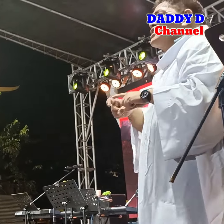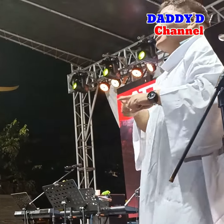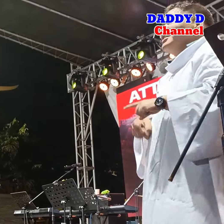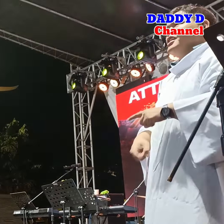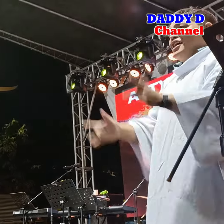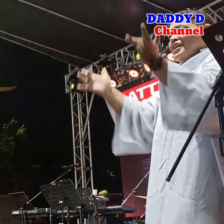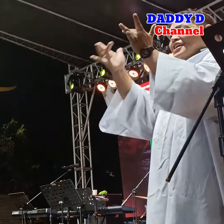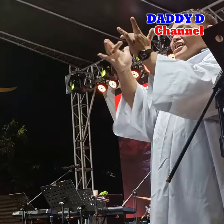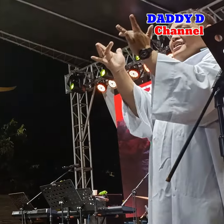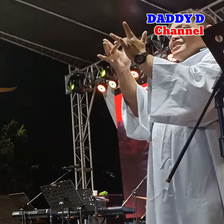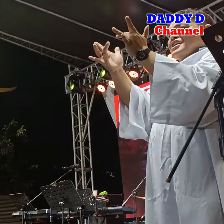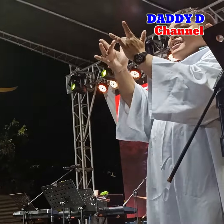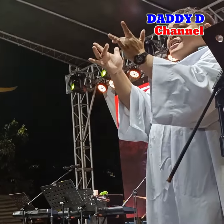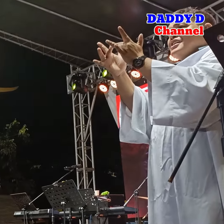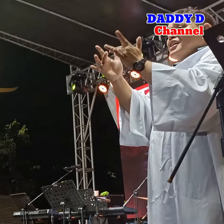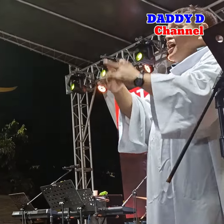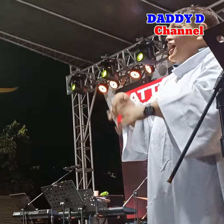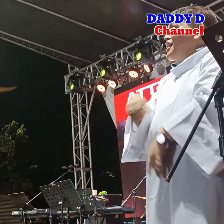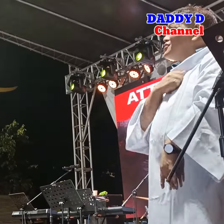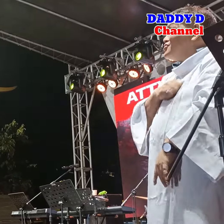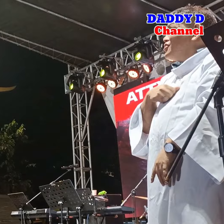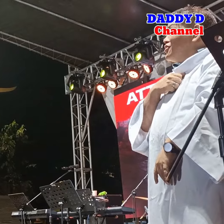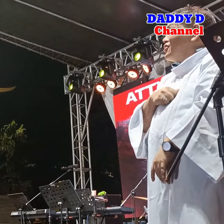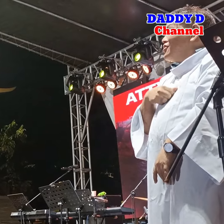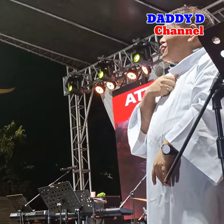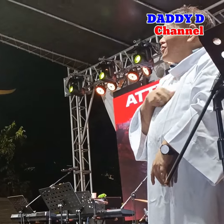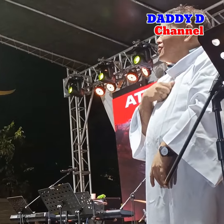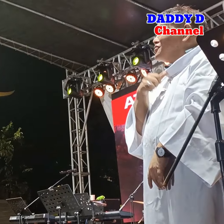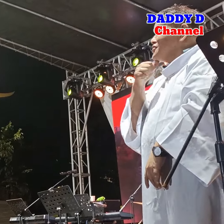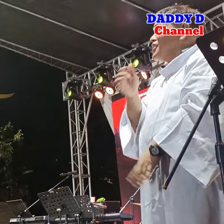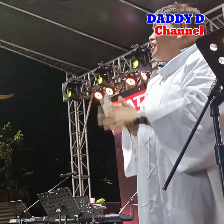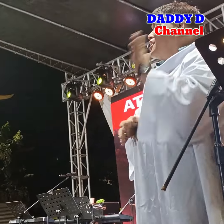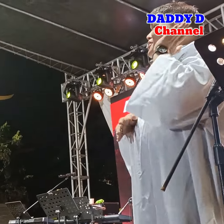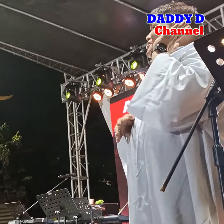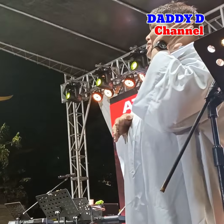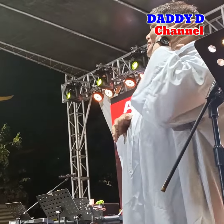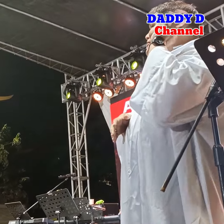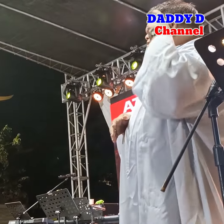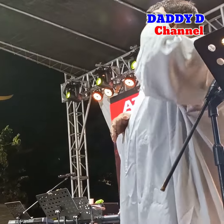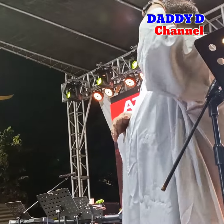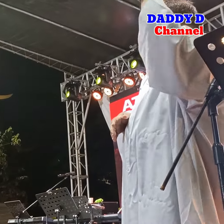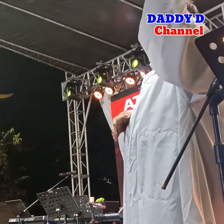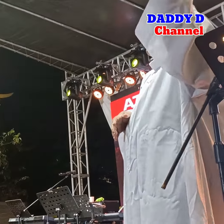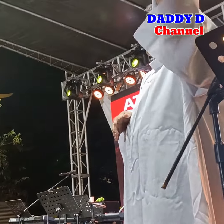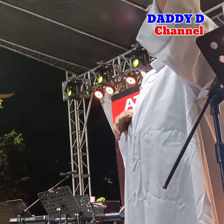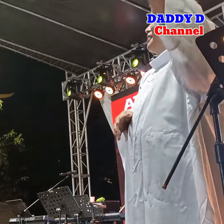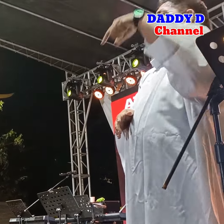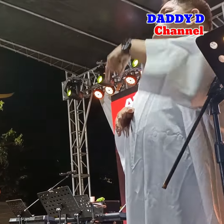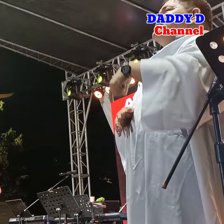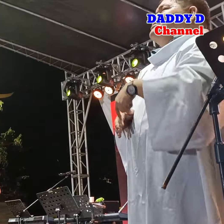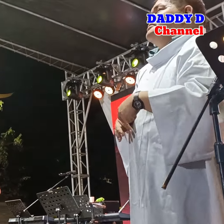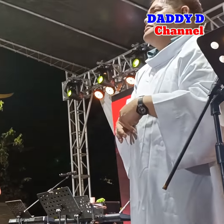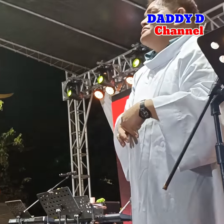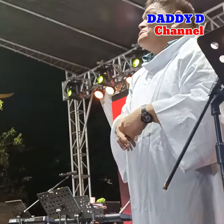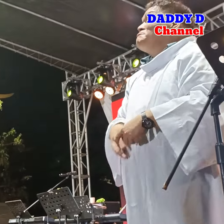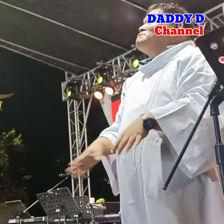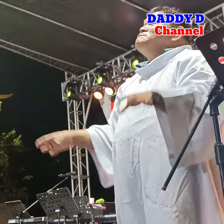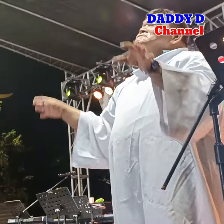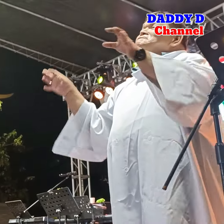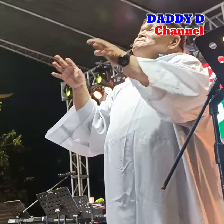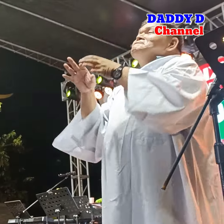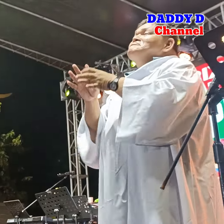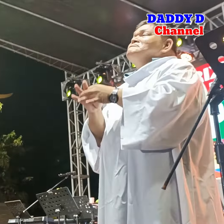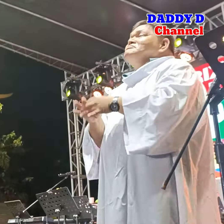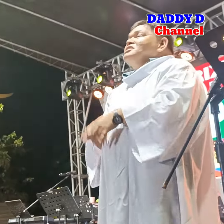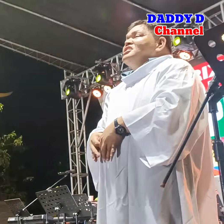internet nasa pangako. Ay sorry, sabi di daw siya nangako, nangarap lang. May kasama pa